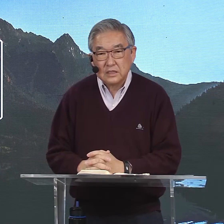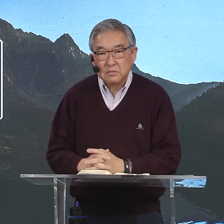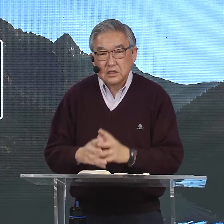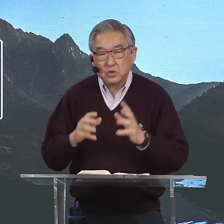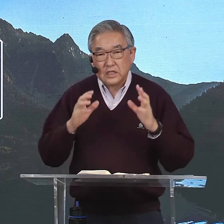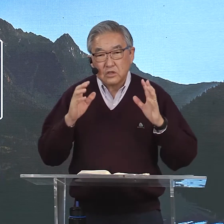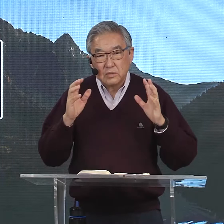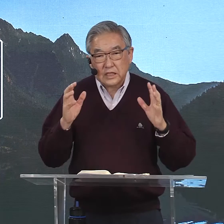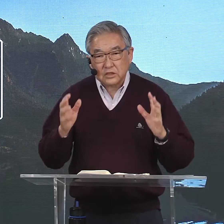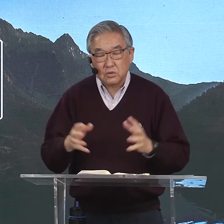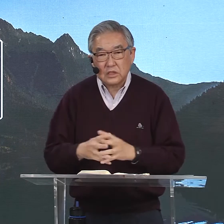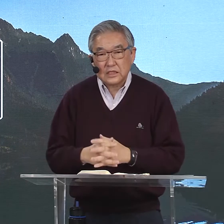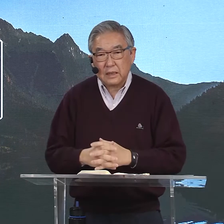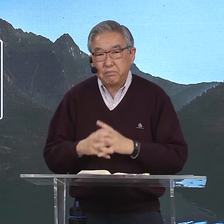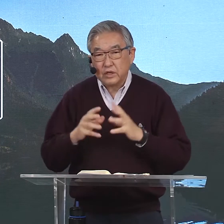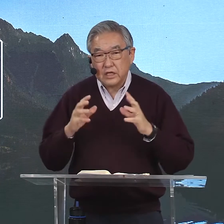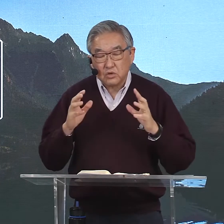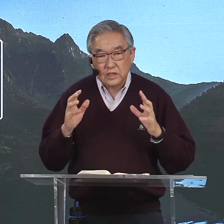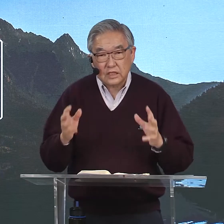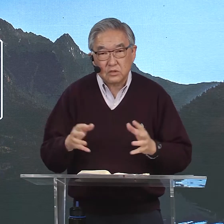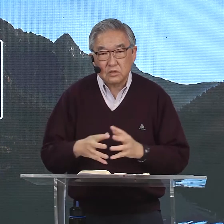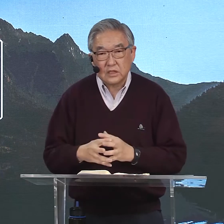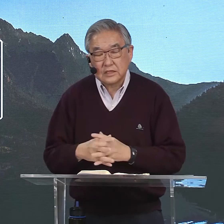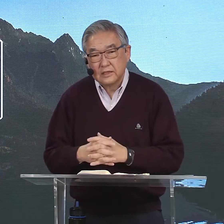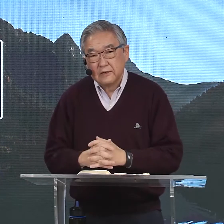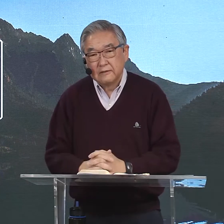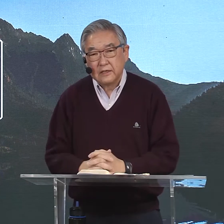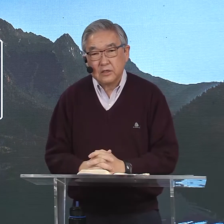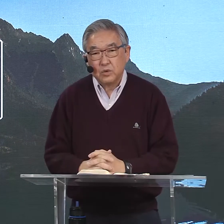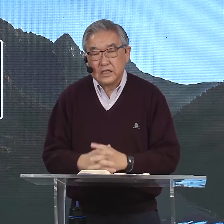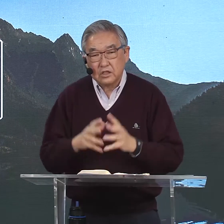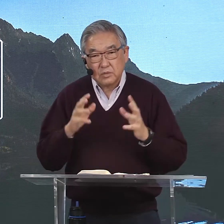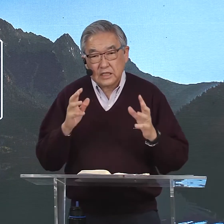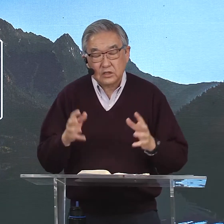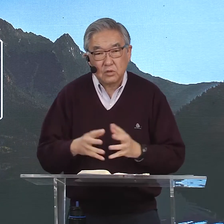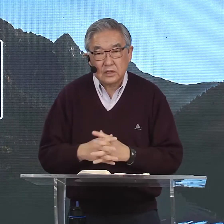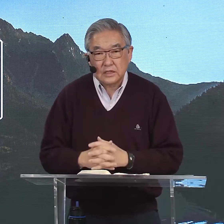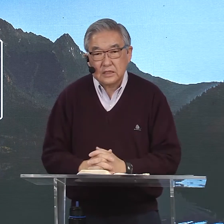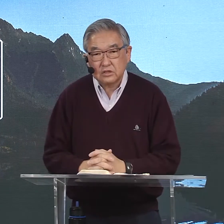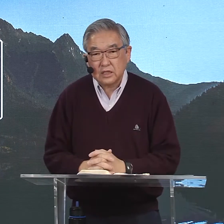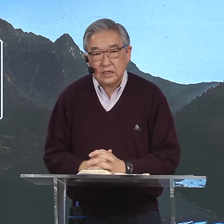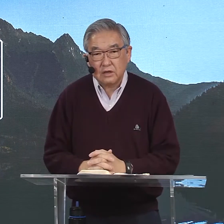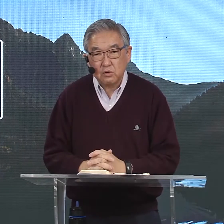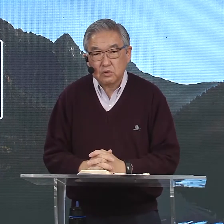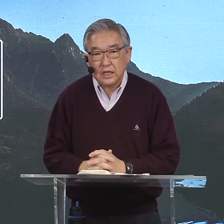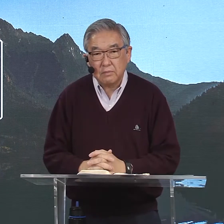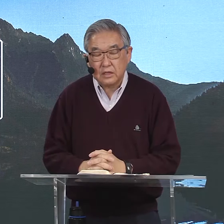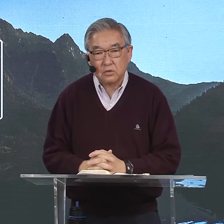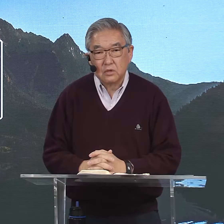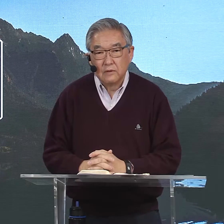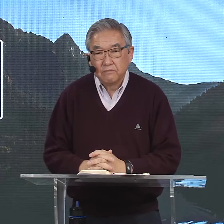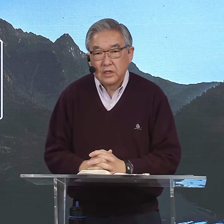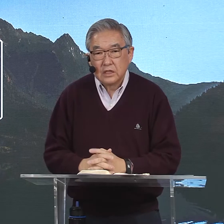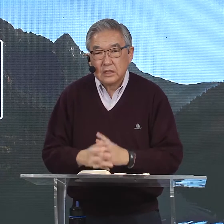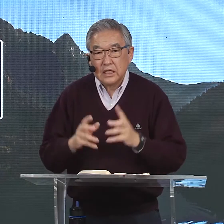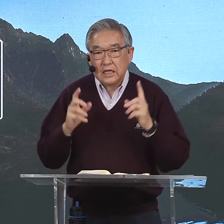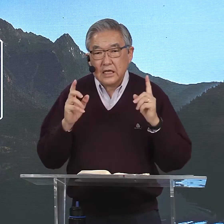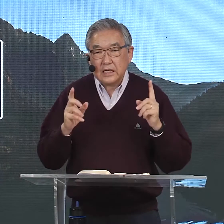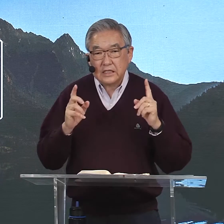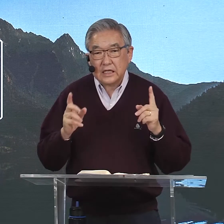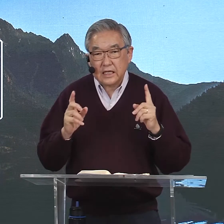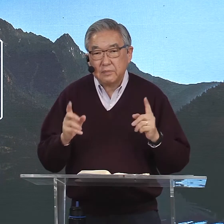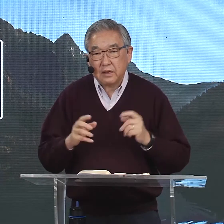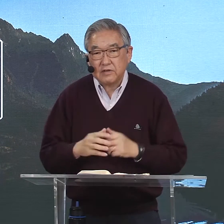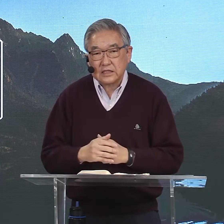as irmãs cuidando uma das outras apoiando uma das outras né cuidando uma e isso é algo tremendo